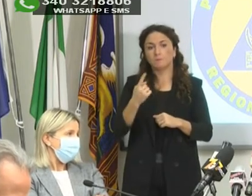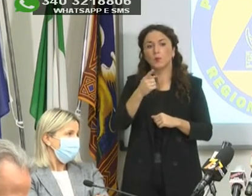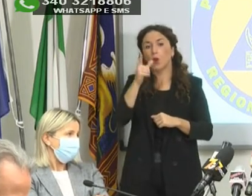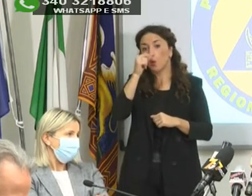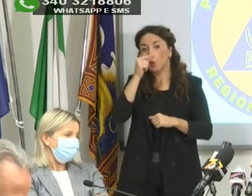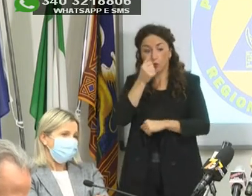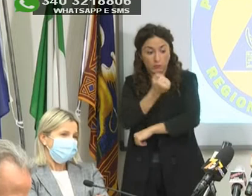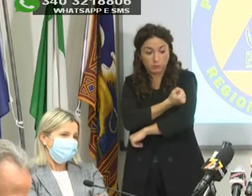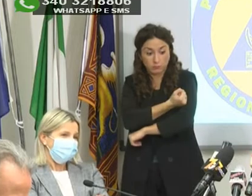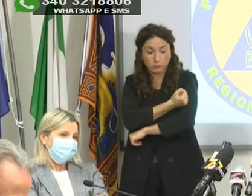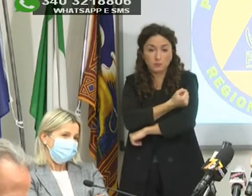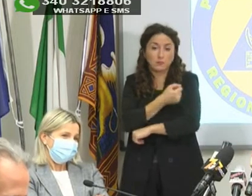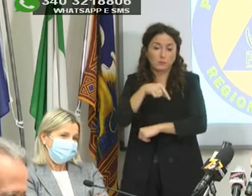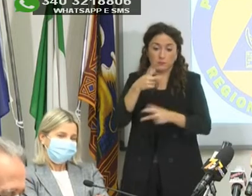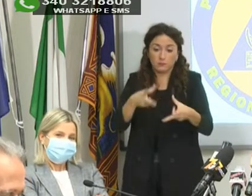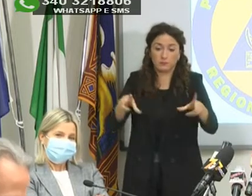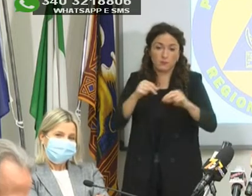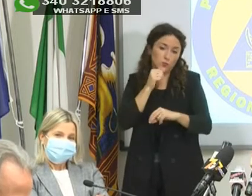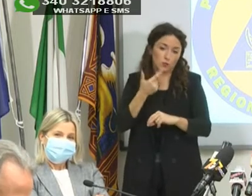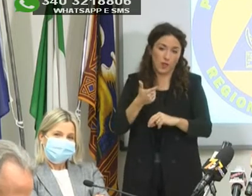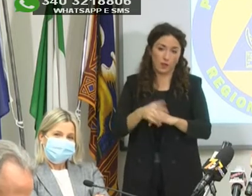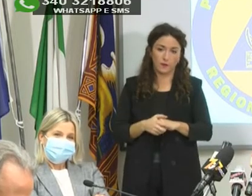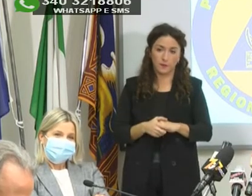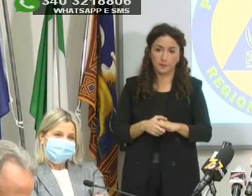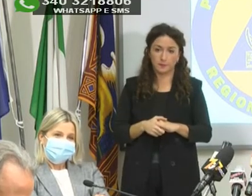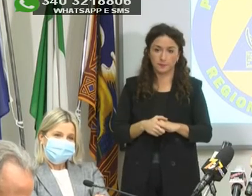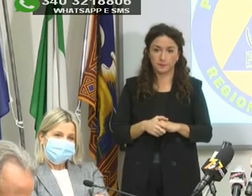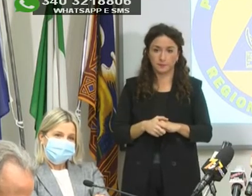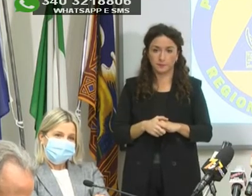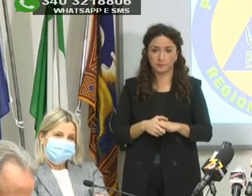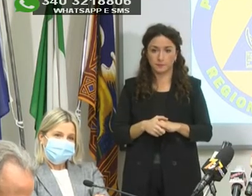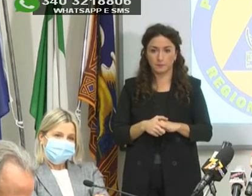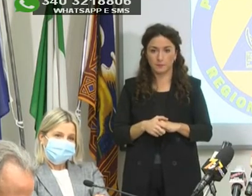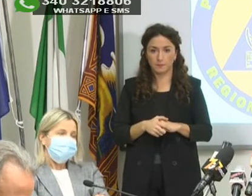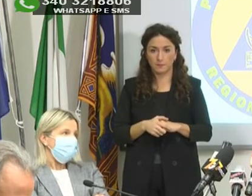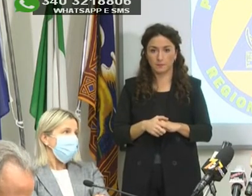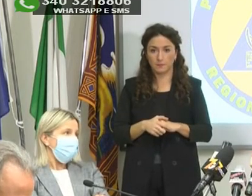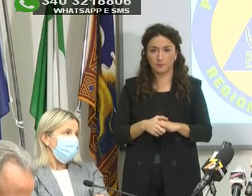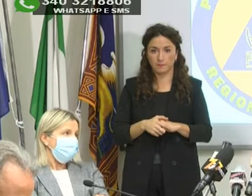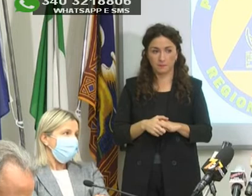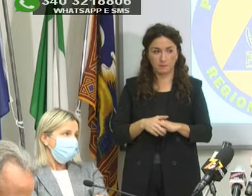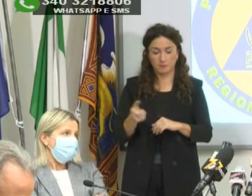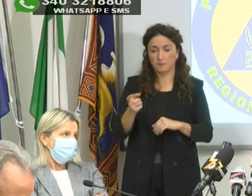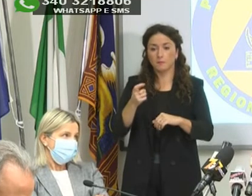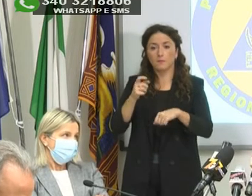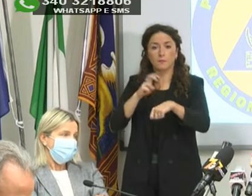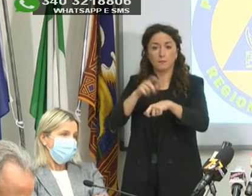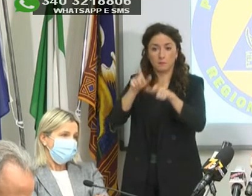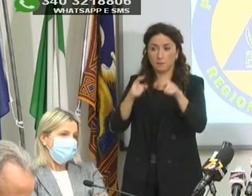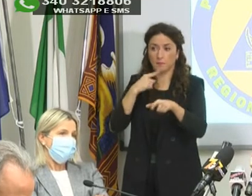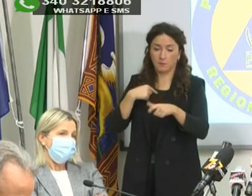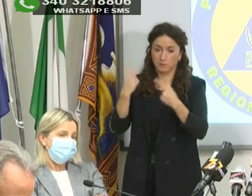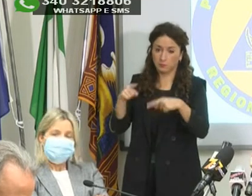luglio probabilmente non ti serve neanche a niente. Cioè, c'è il tema, questo l'ho sentito dire dai clinici, che